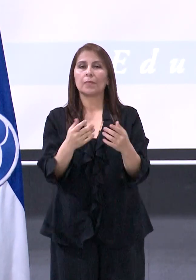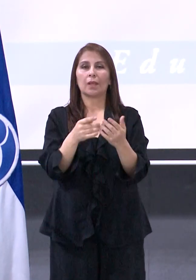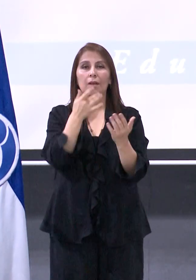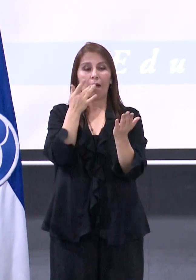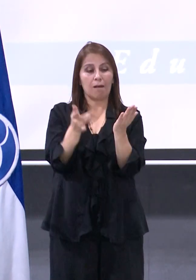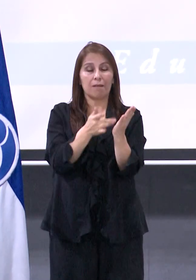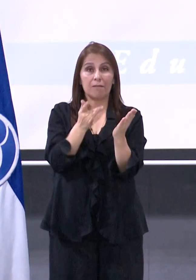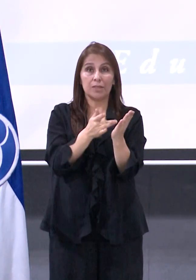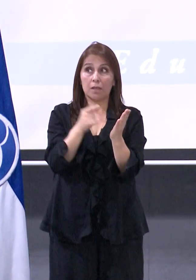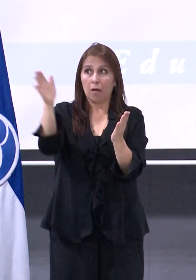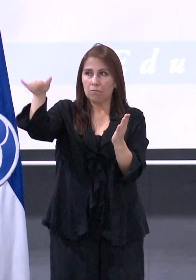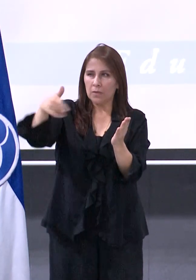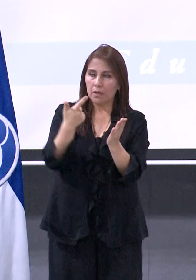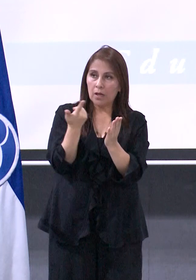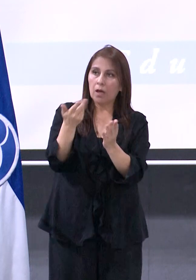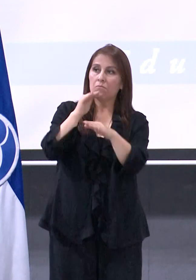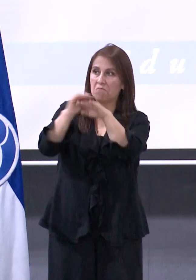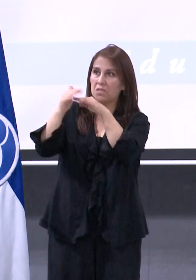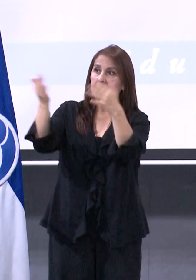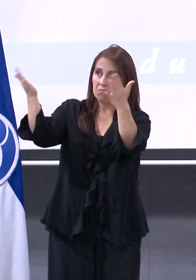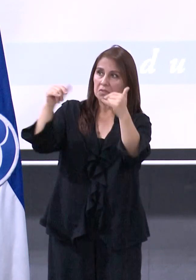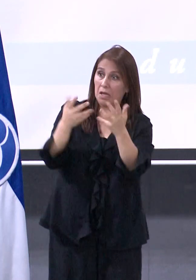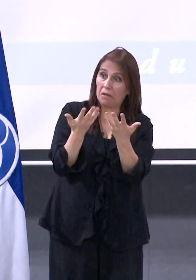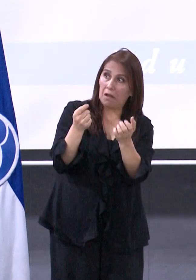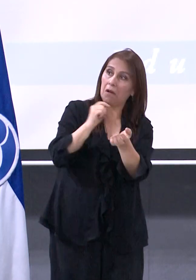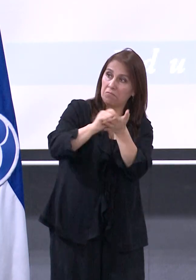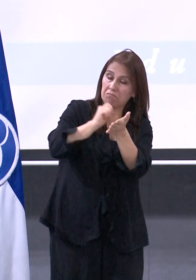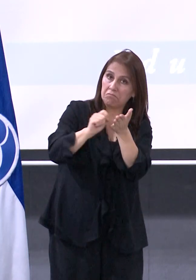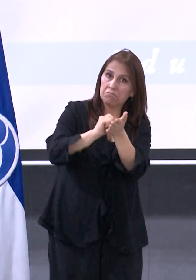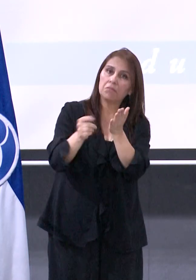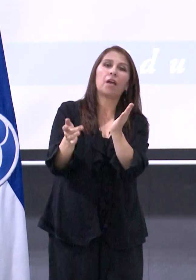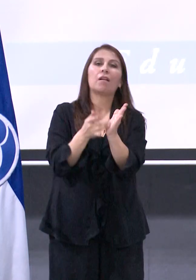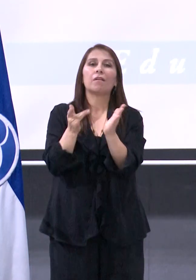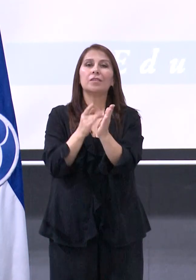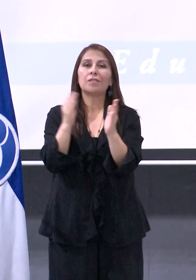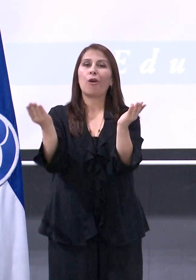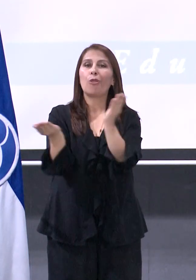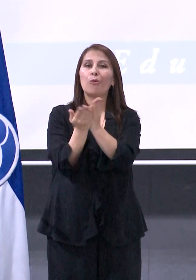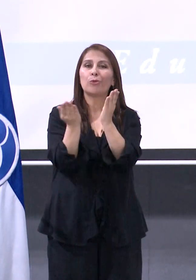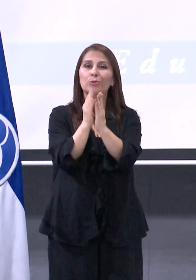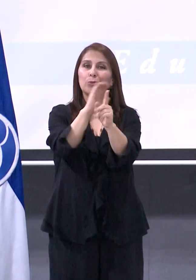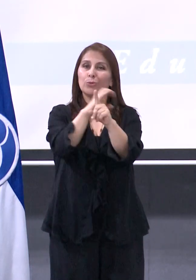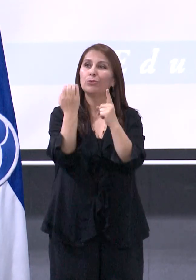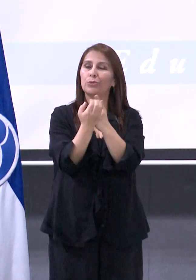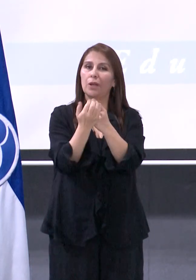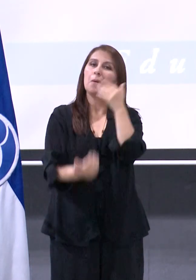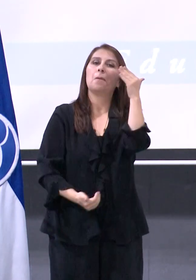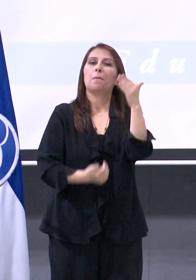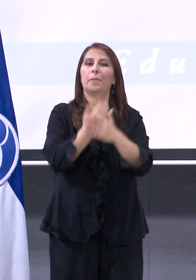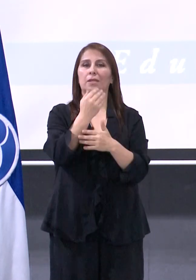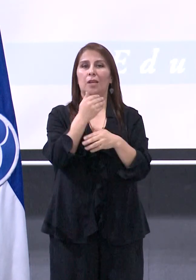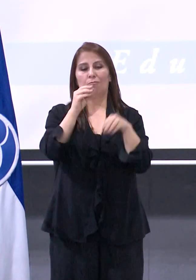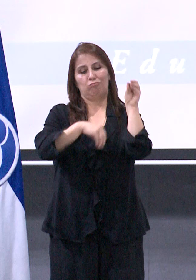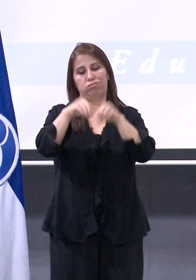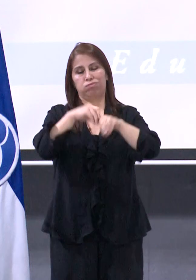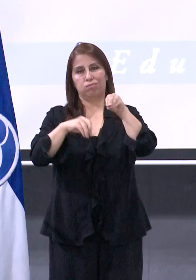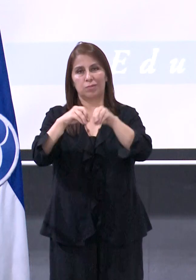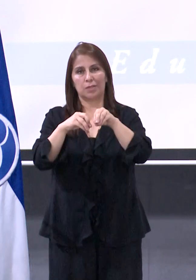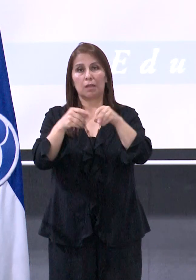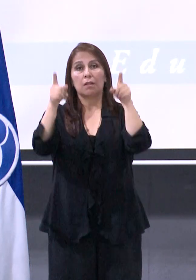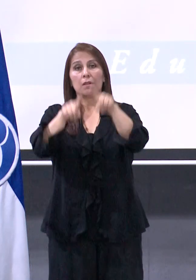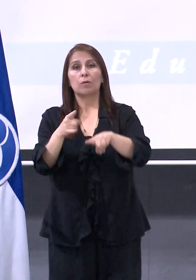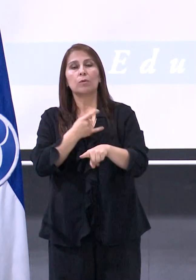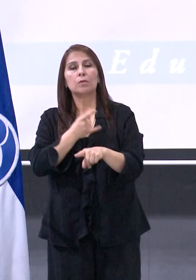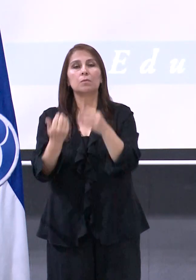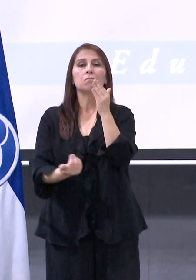revista de la federación colombiana de educadores la revista educación y cultura y también pues empieza a participar activamente